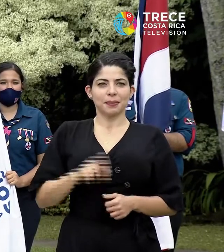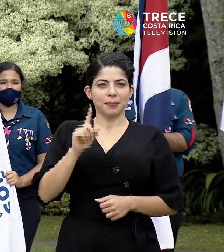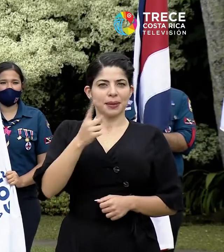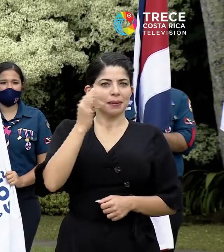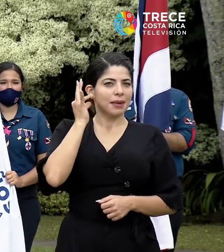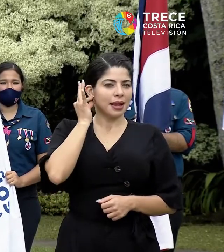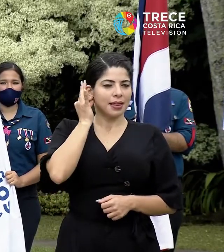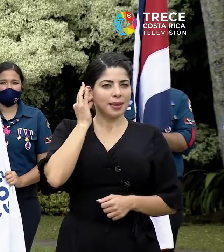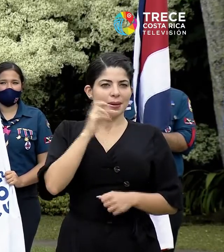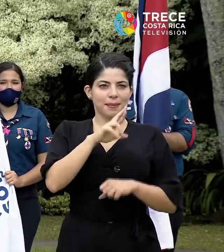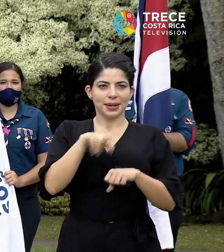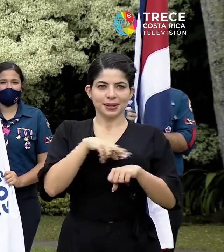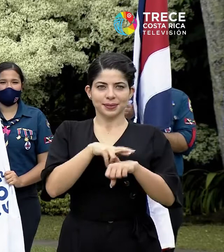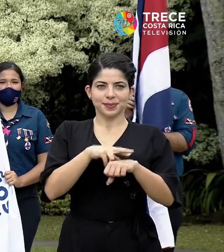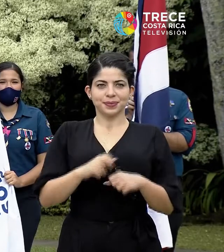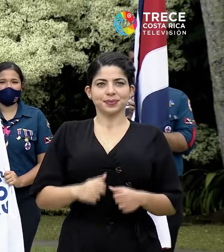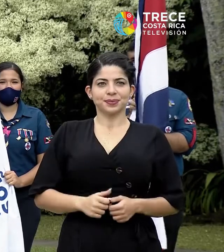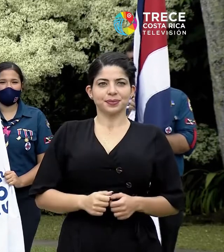de la República,